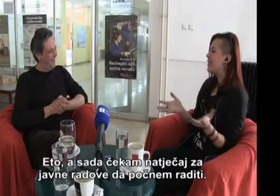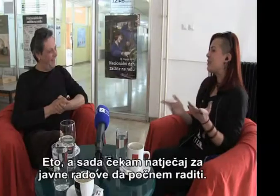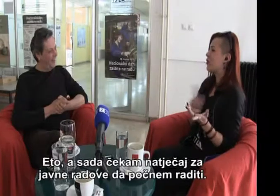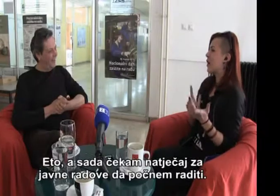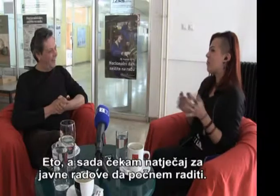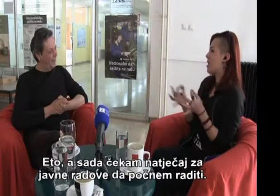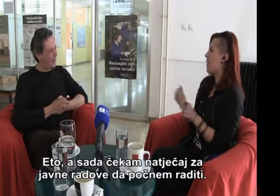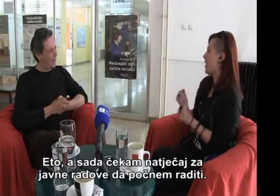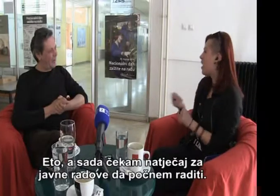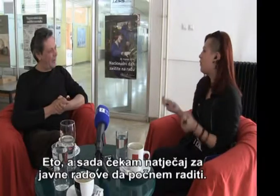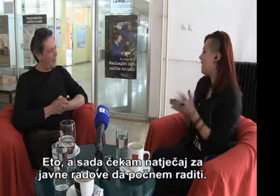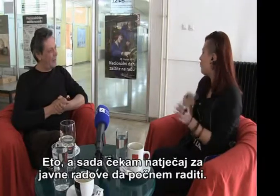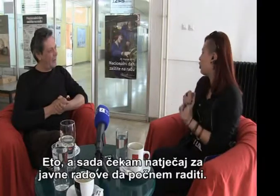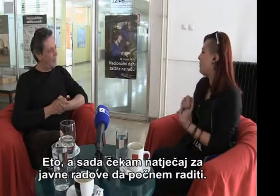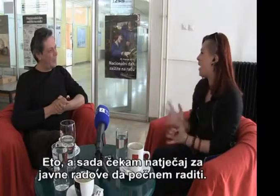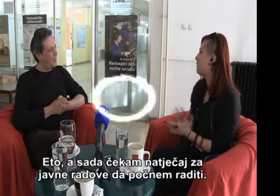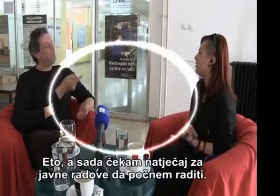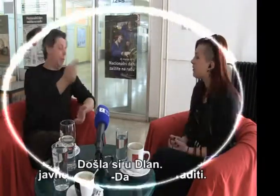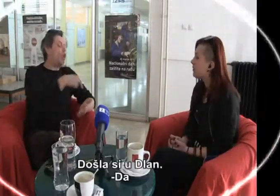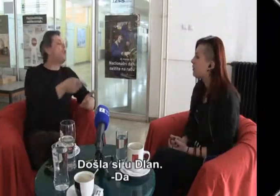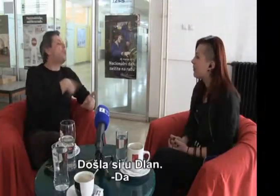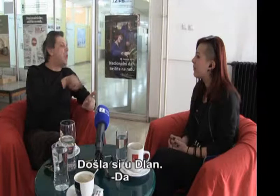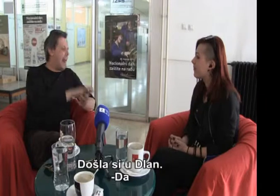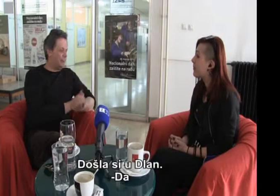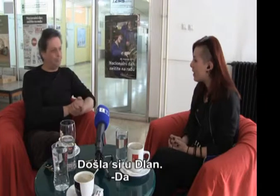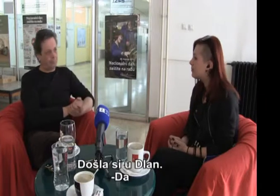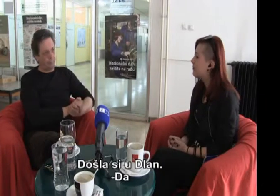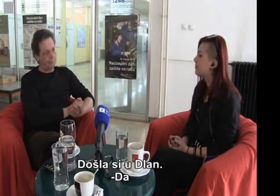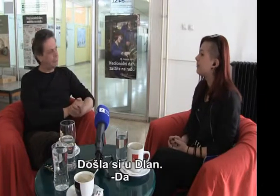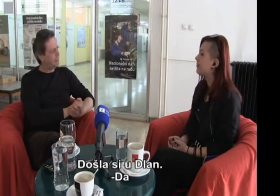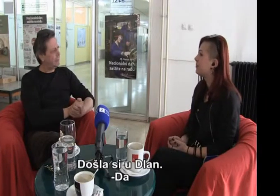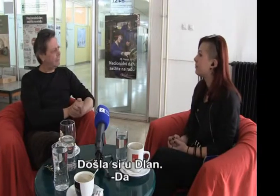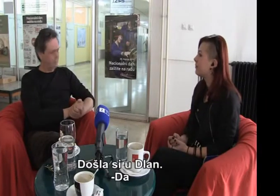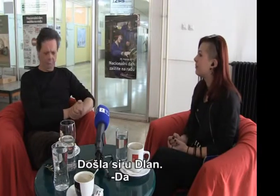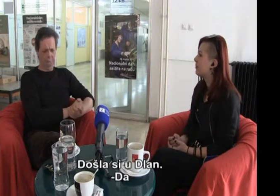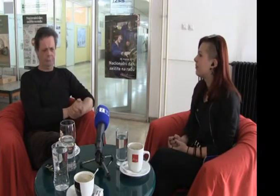Eto, sam čekam na javne radove da počnem raditi. Došla si u dan? Da.